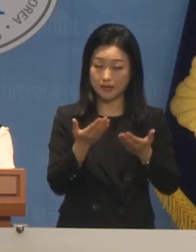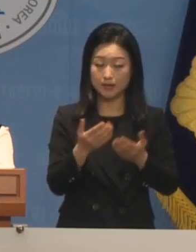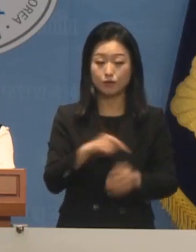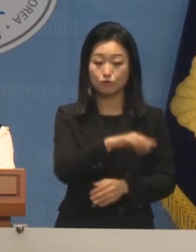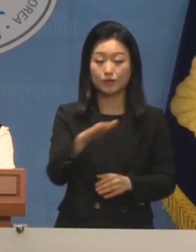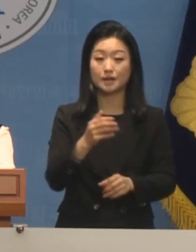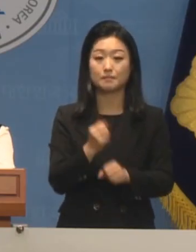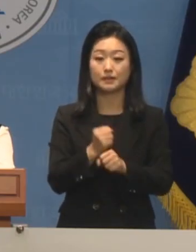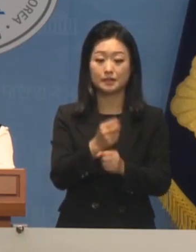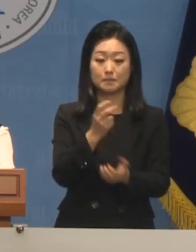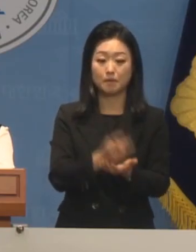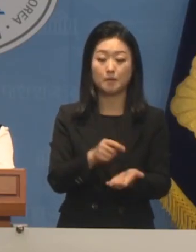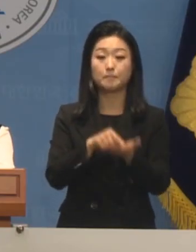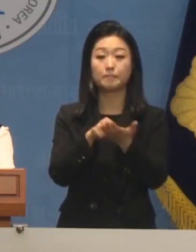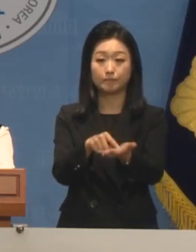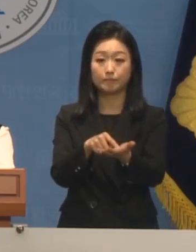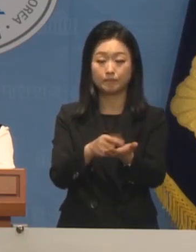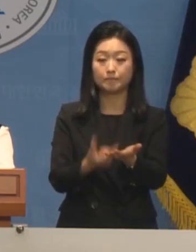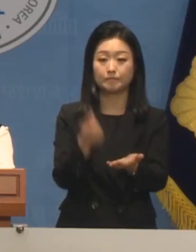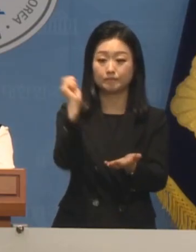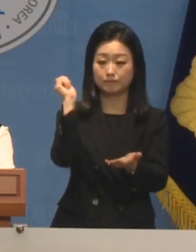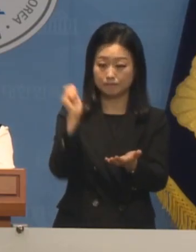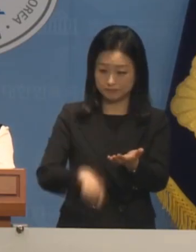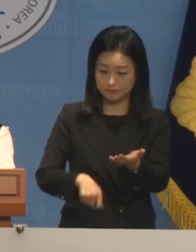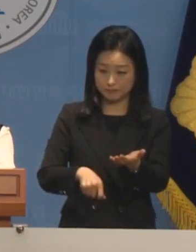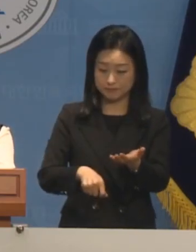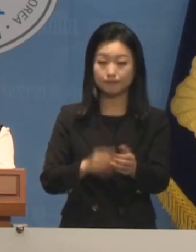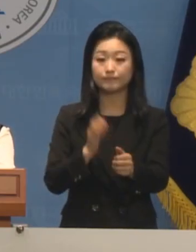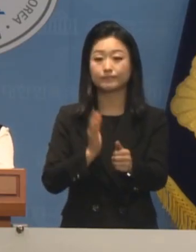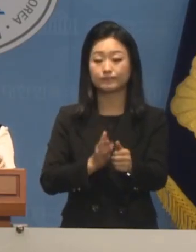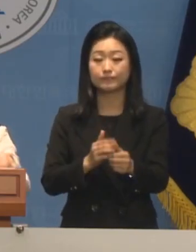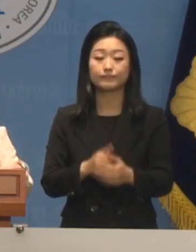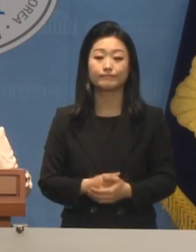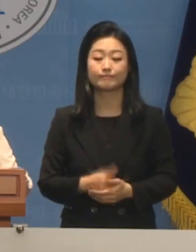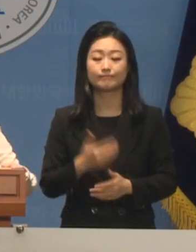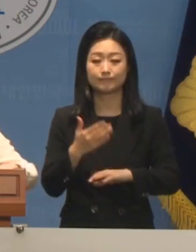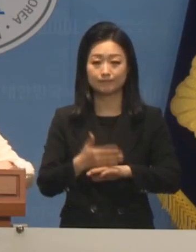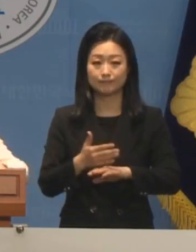안에 조속한 초를 초리 요구합니다